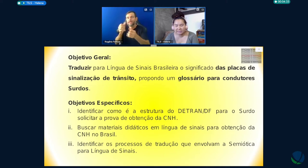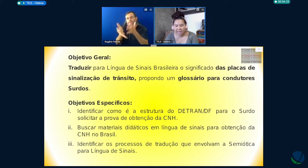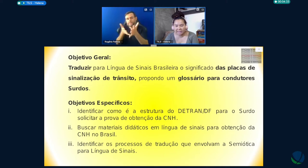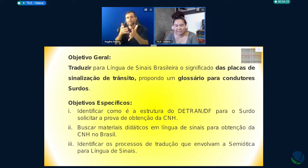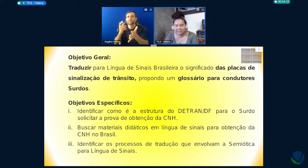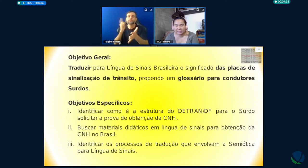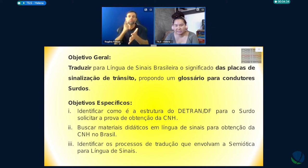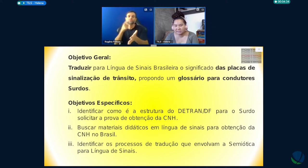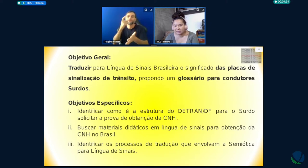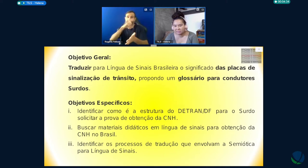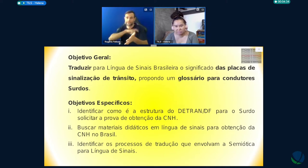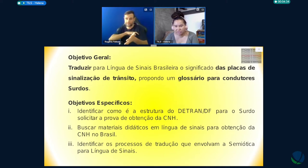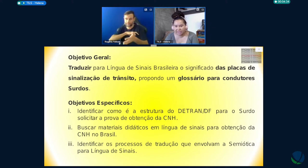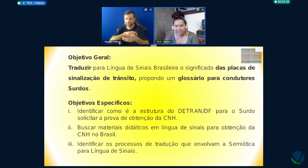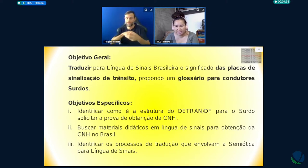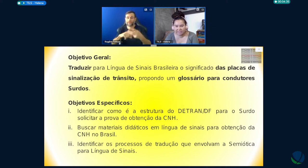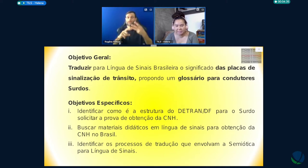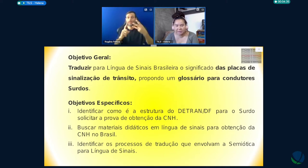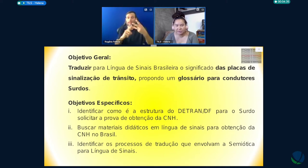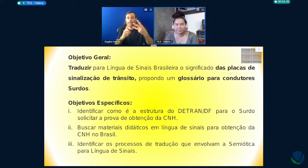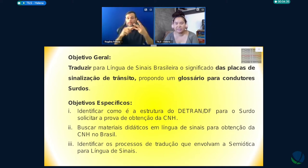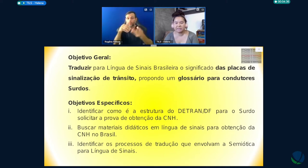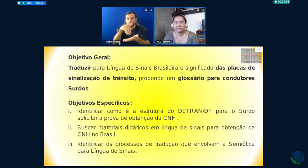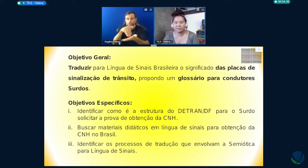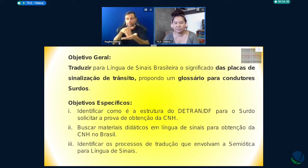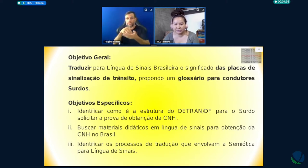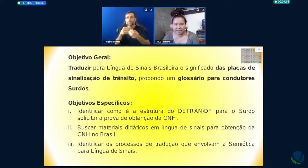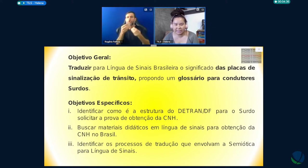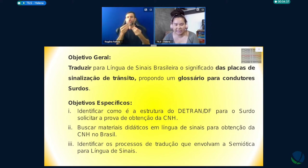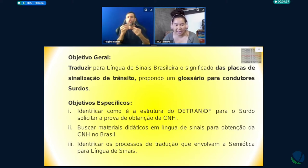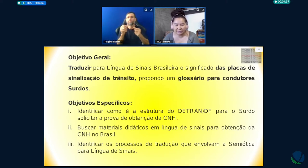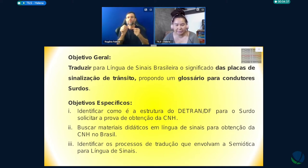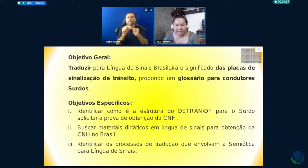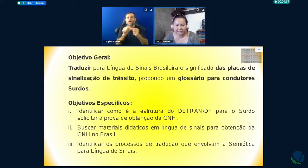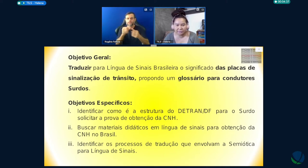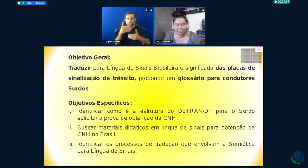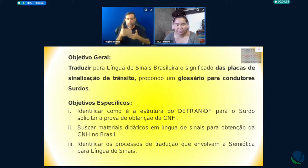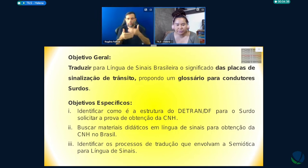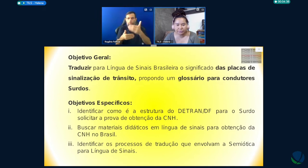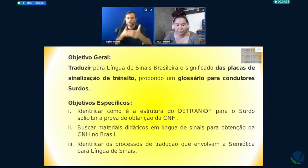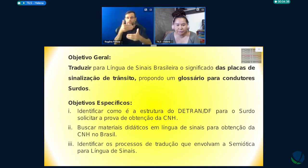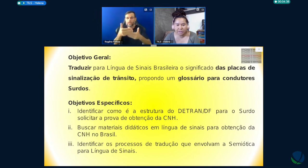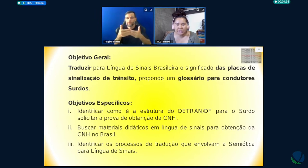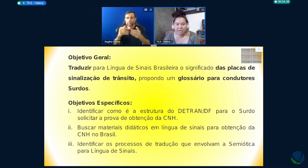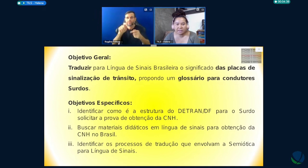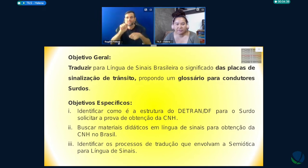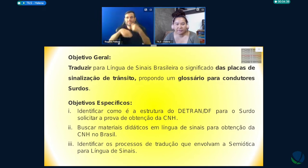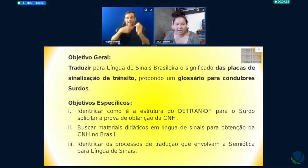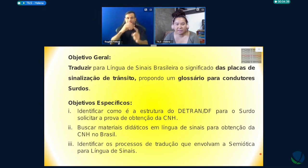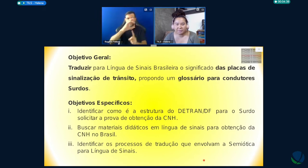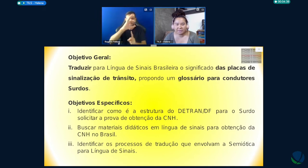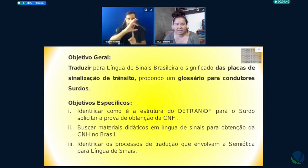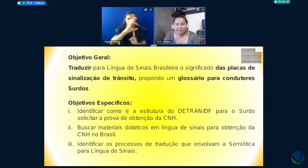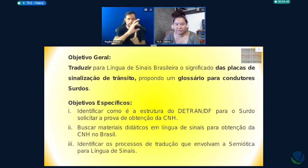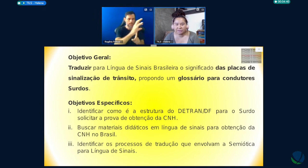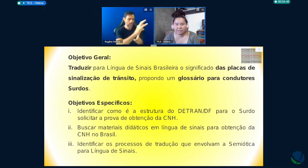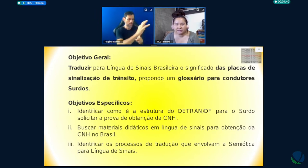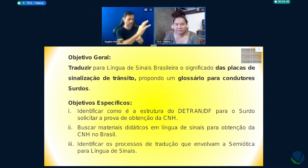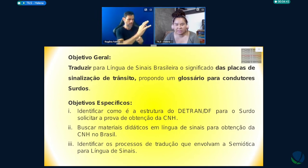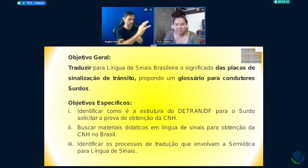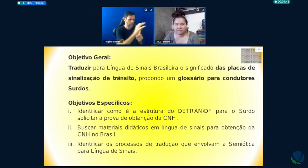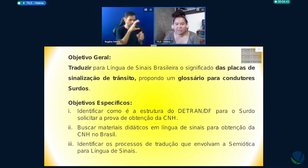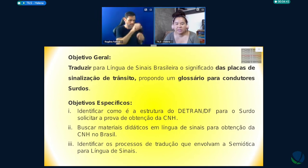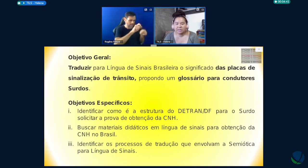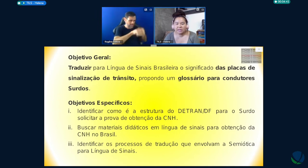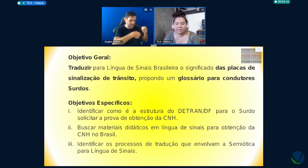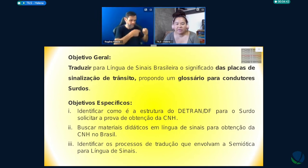língua de sinais que já existem para obtenção de CNH no Brasil e, por último, identificar os processos de